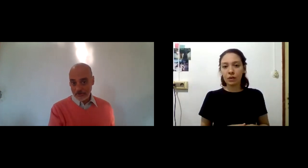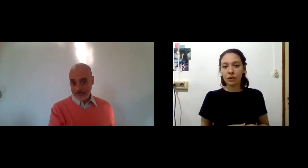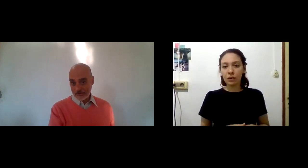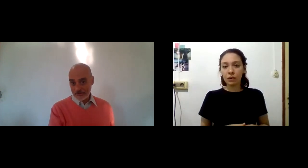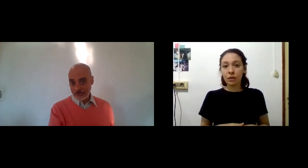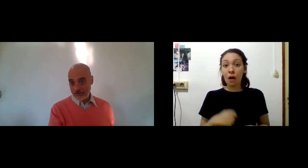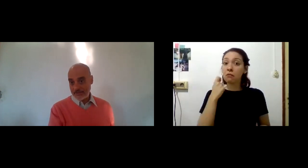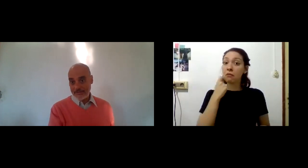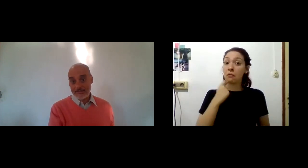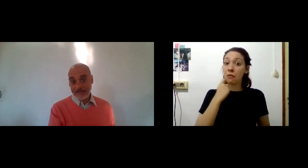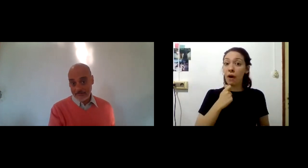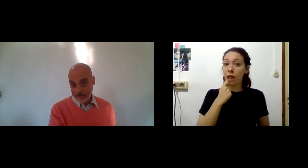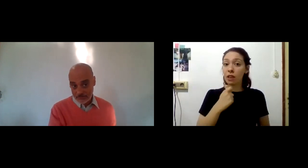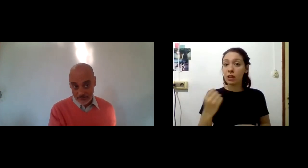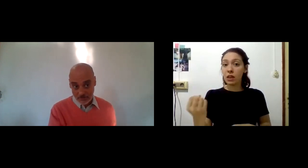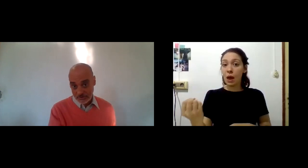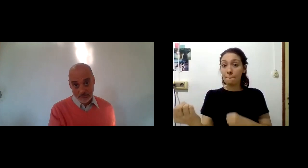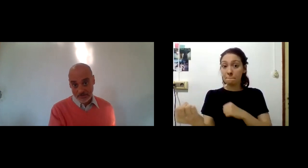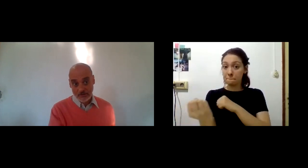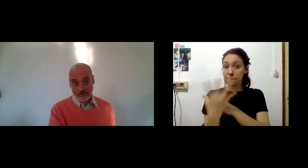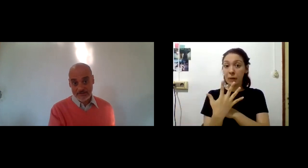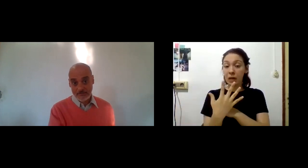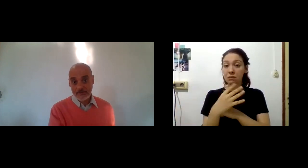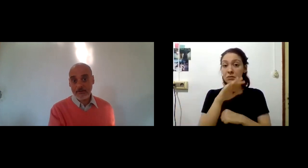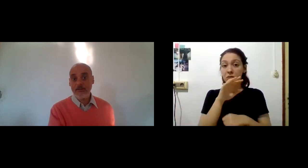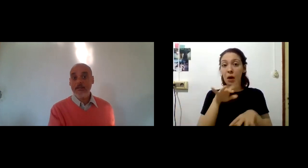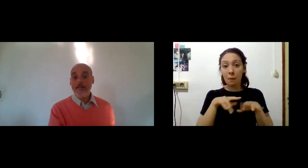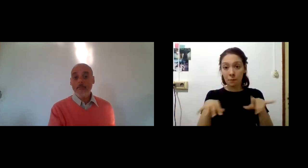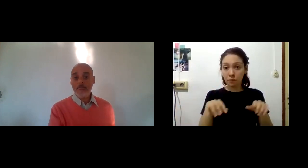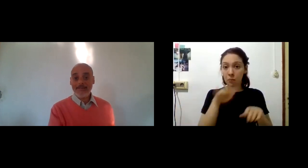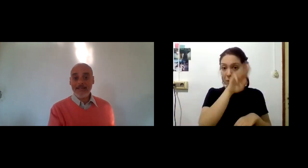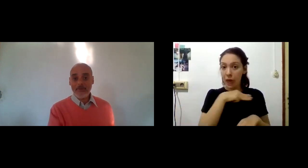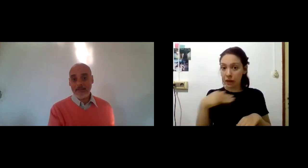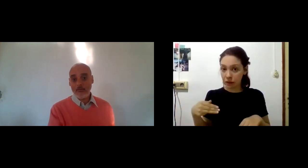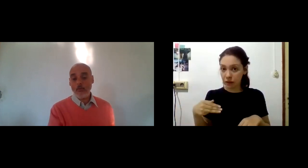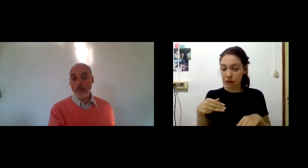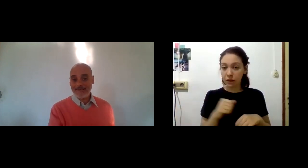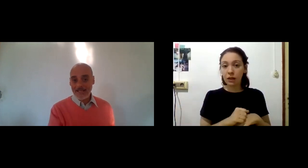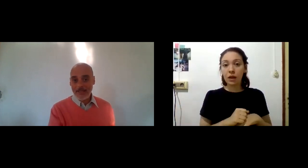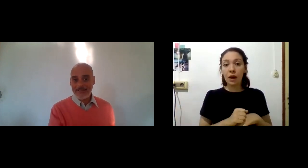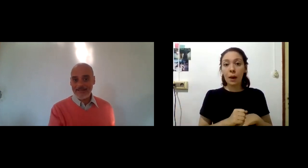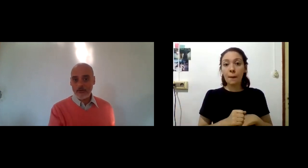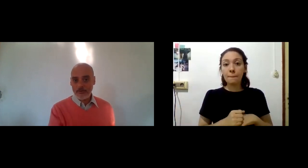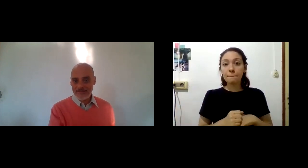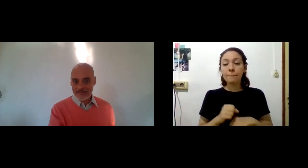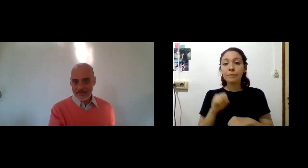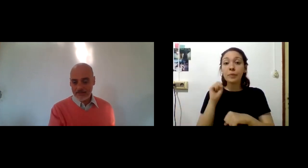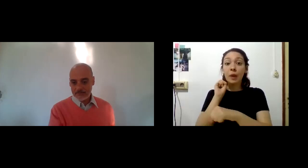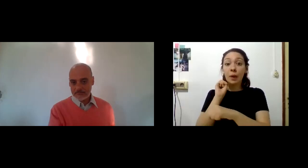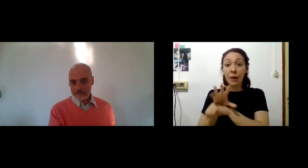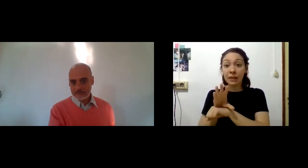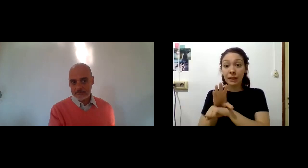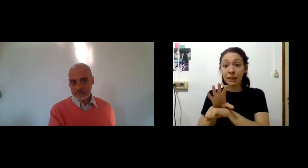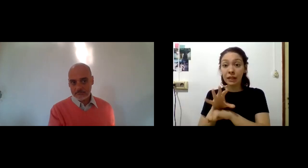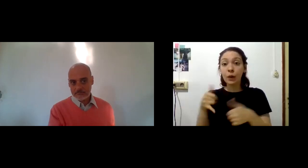mi correo electrónico, que en realidad tendrían que haberlo recibido, no entiendo por qué no lo recibieron, me mandan a mí un WhatsApp al 097